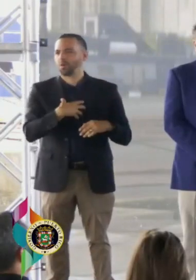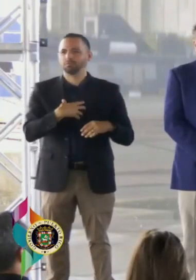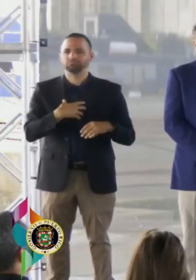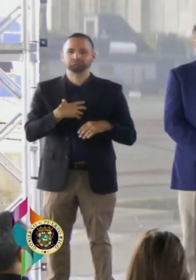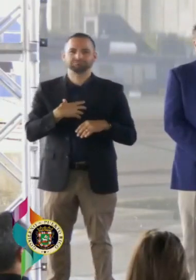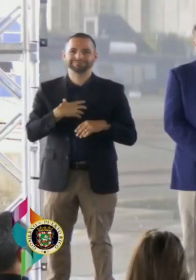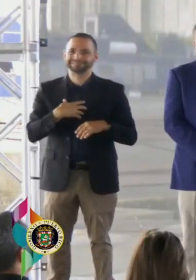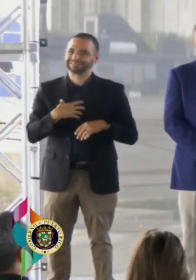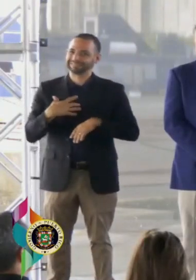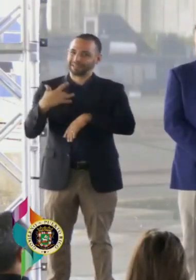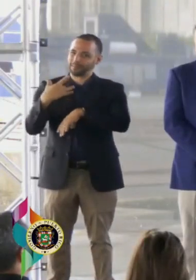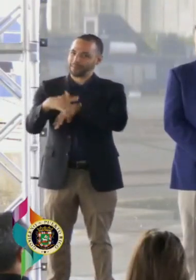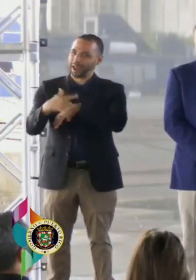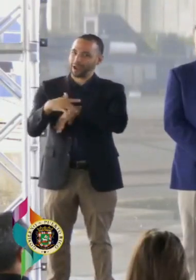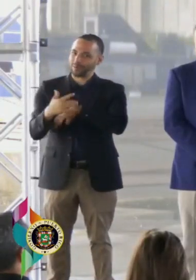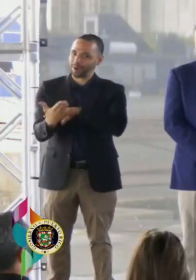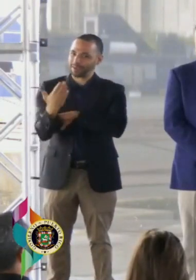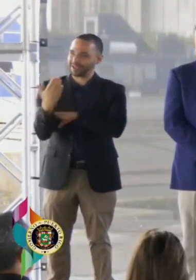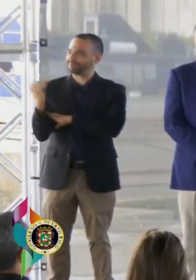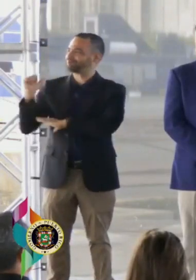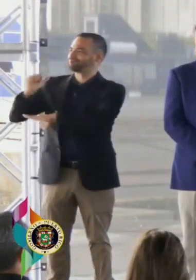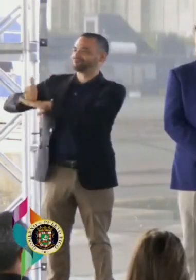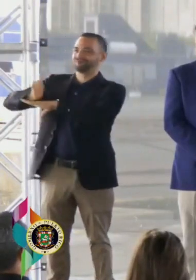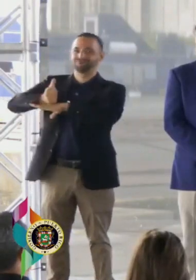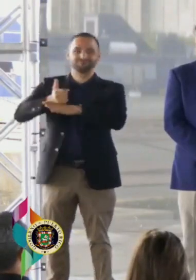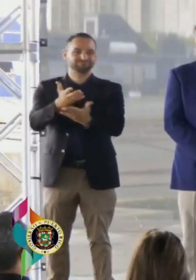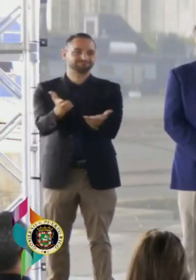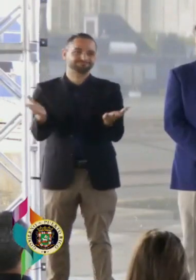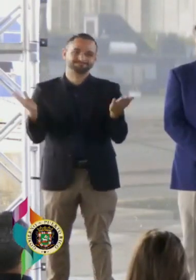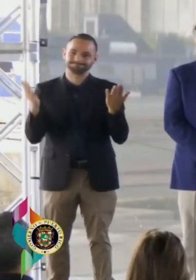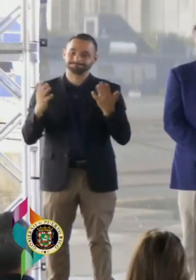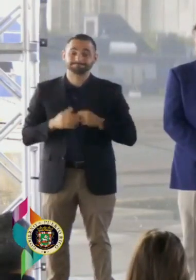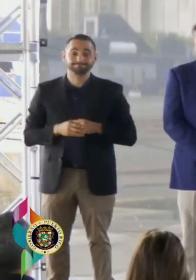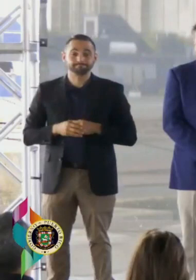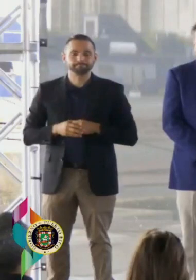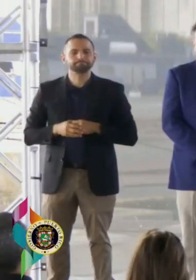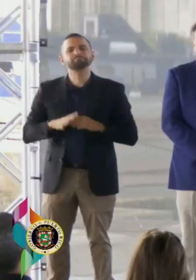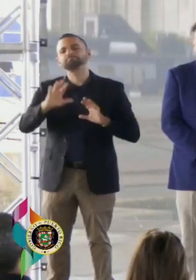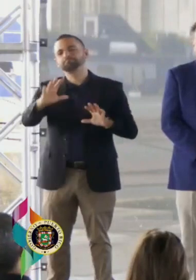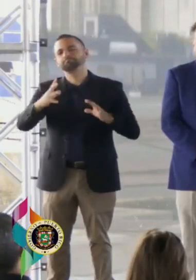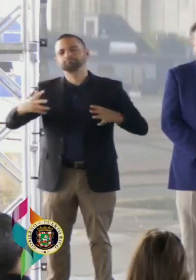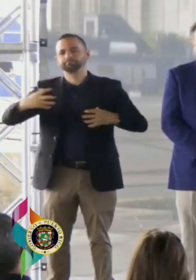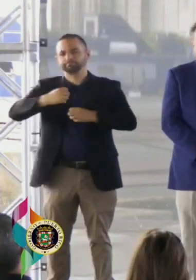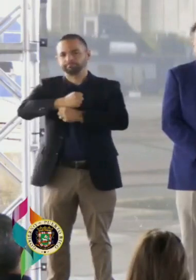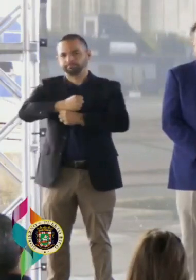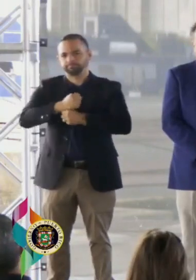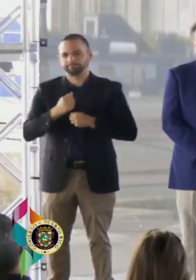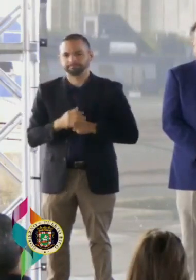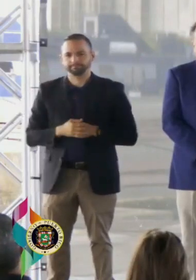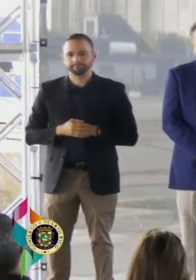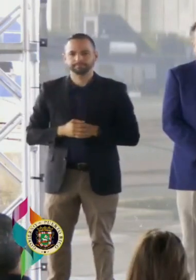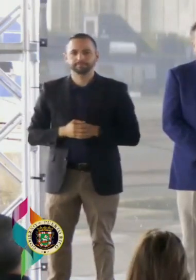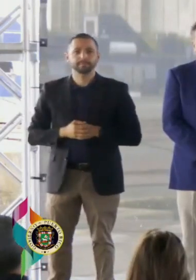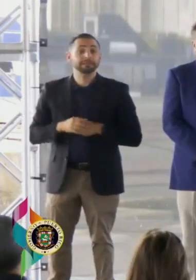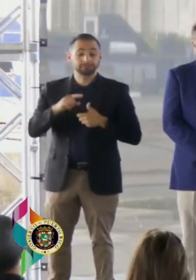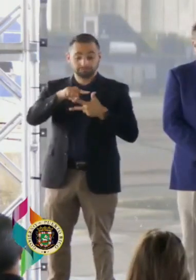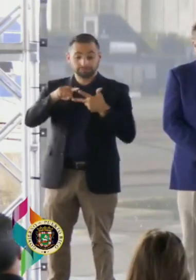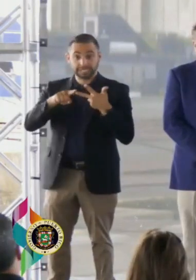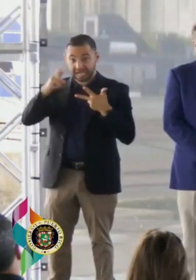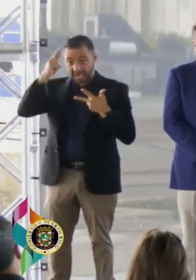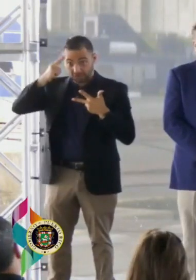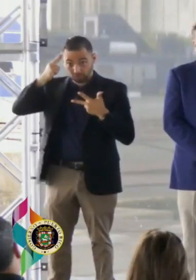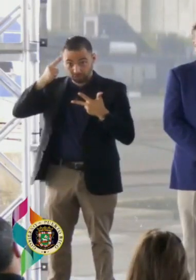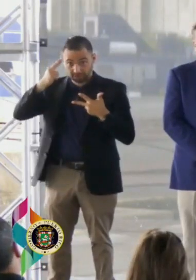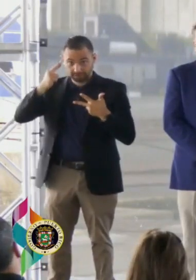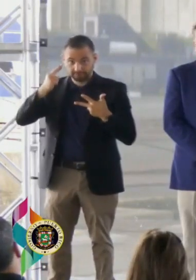desde tempranito trabajando en la mañana de hoy muy brevemente Quisiera poner en relieve las tres razones principales porque el anuncio del